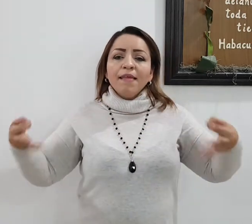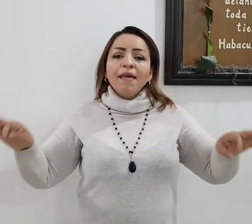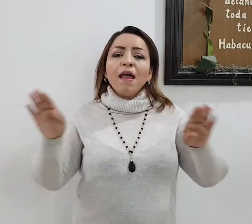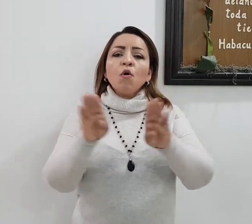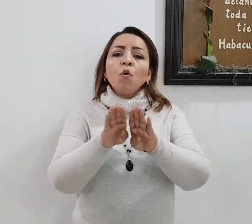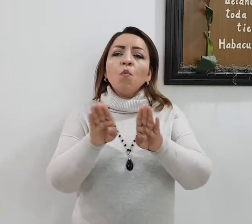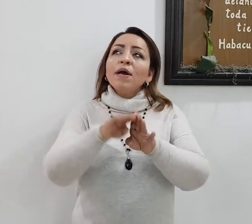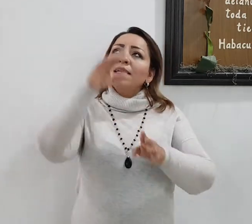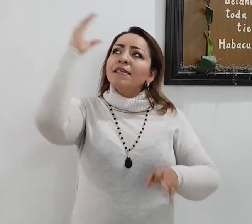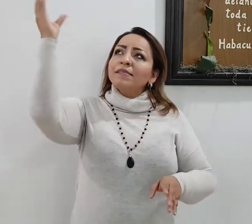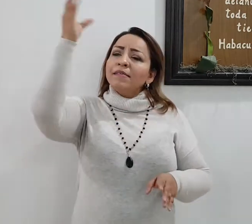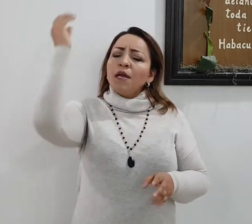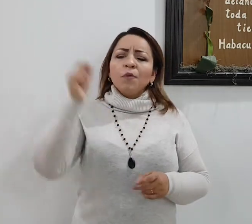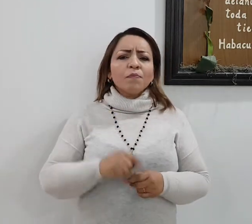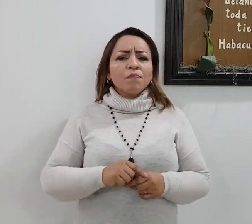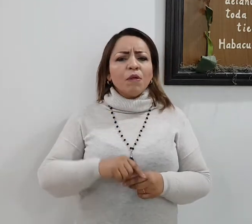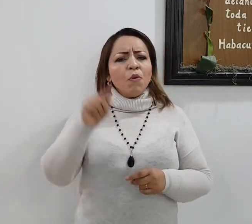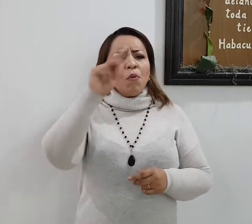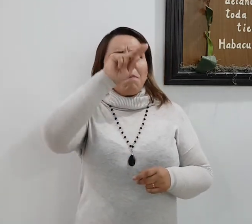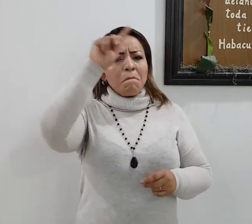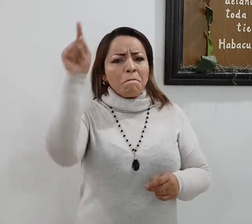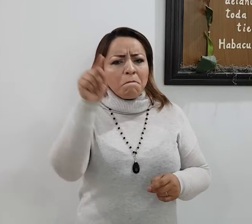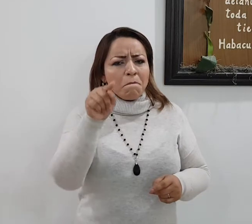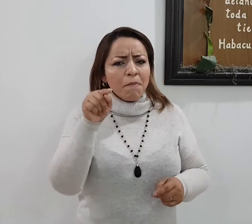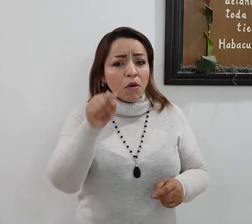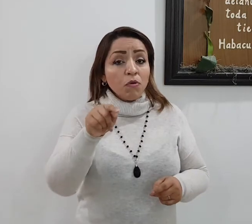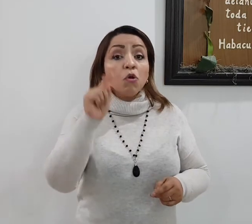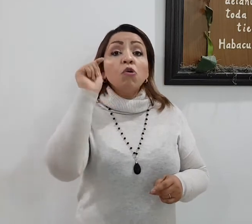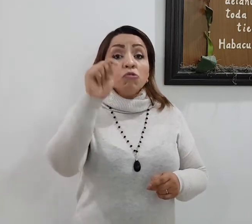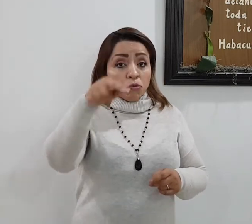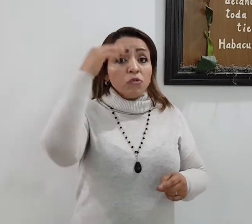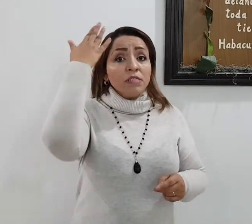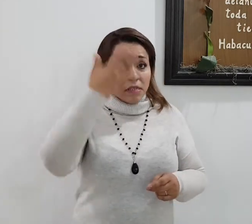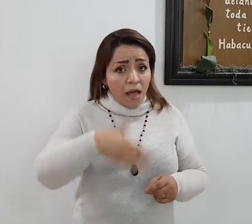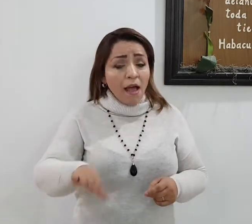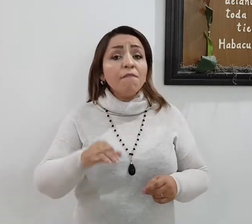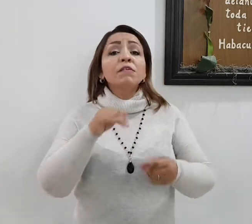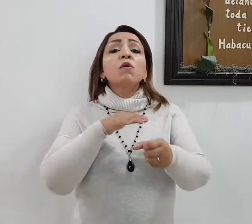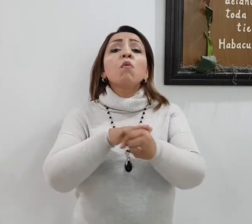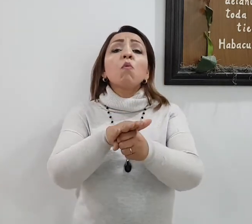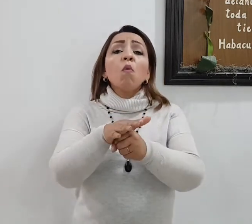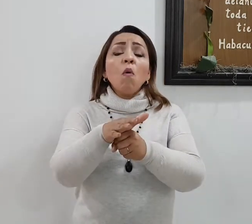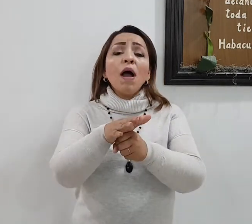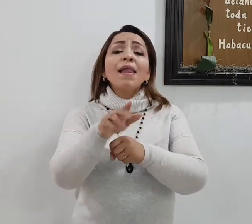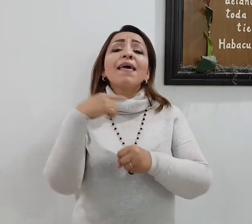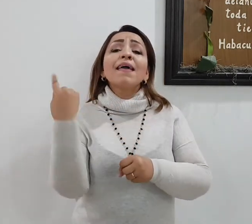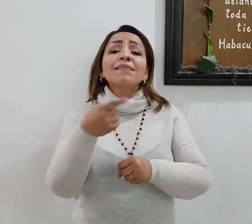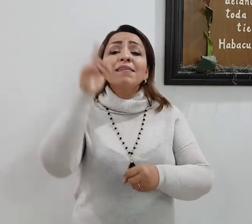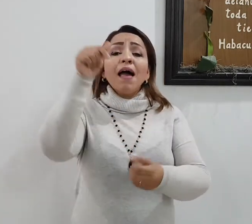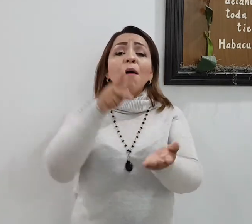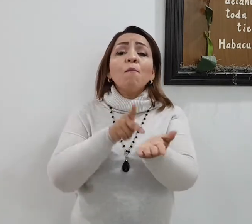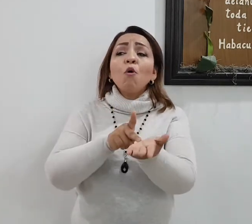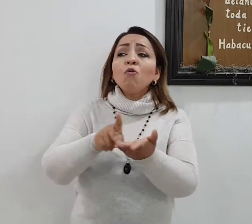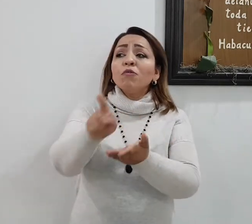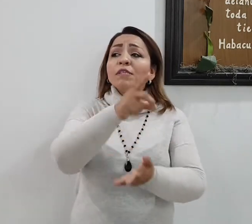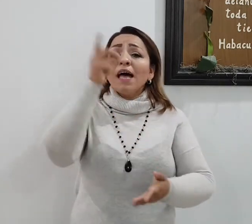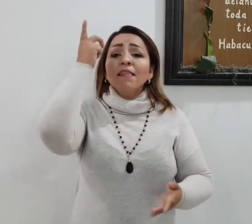Aquí está. ¿Cómo voy a pedir que se haga algo si no conozco la voluntad de Dios? Yo no puedo orar y decirle: